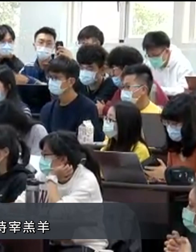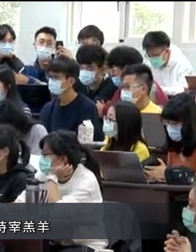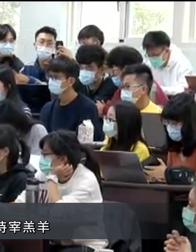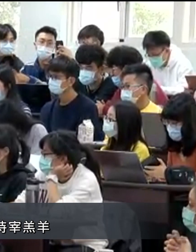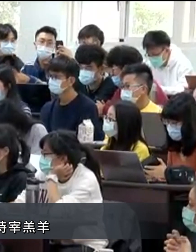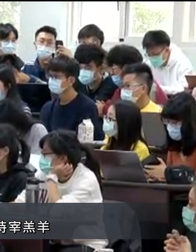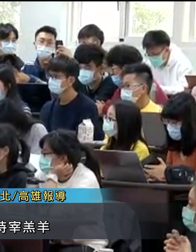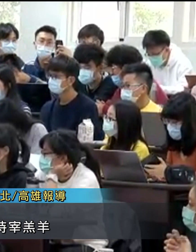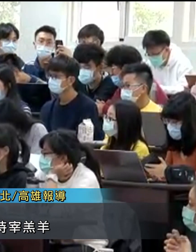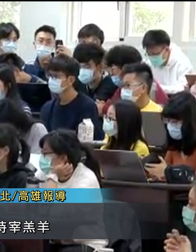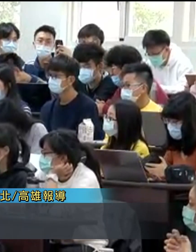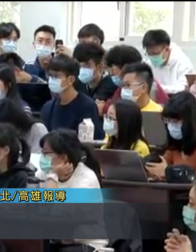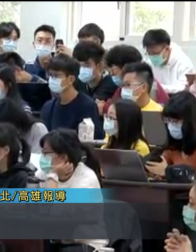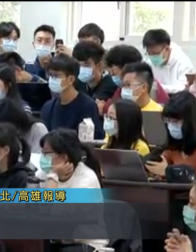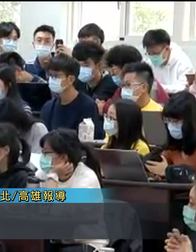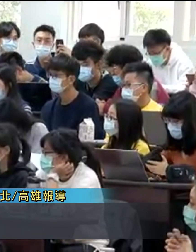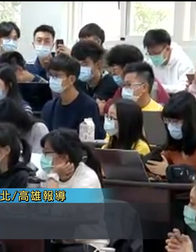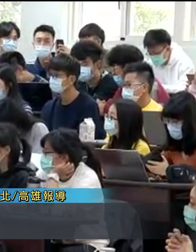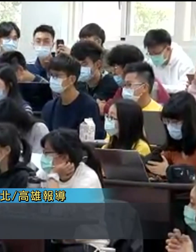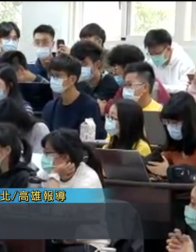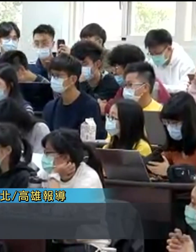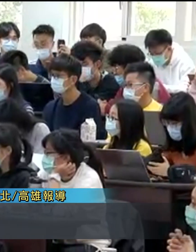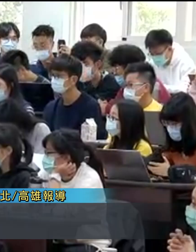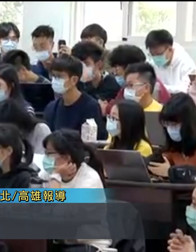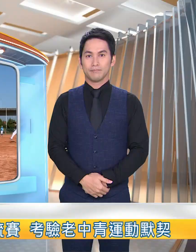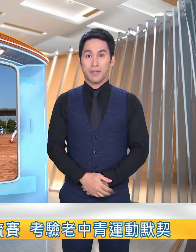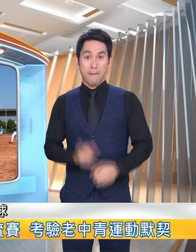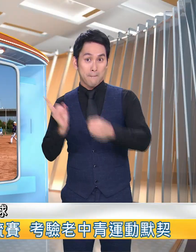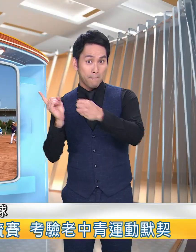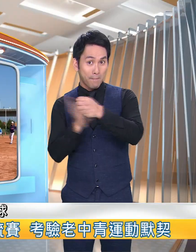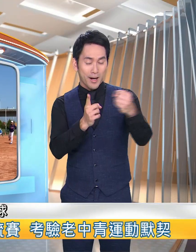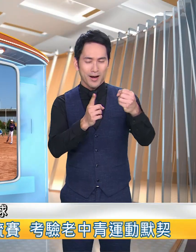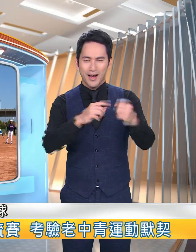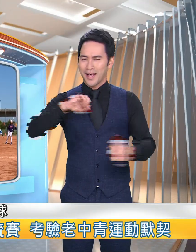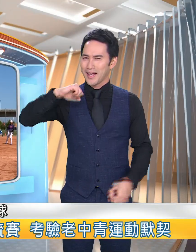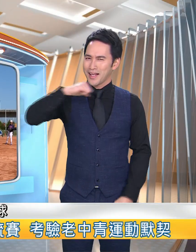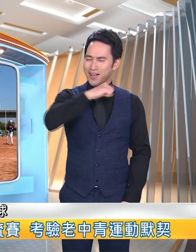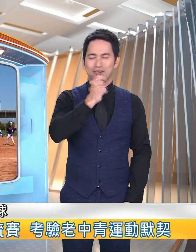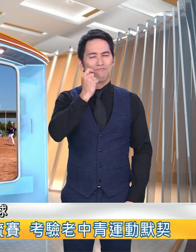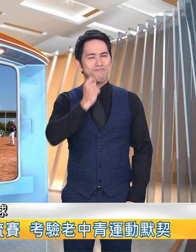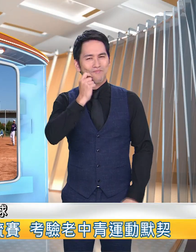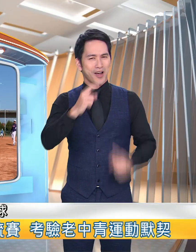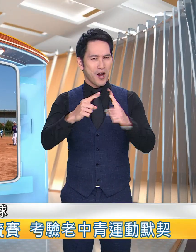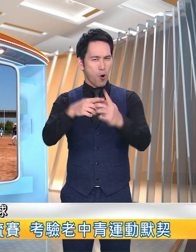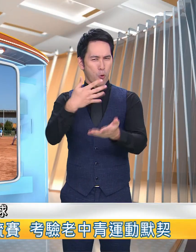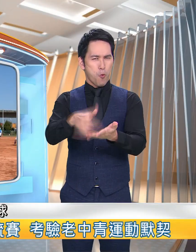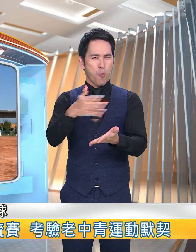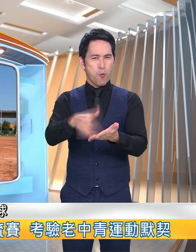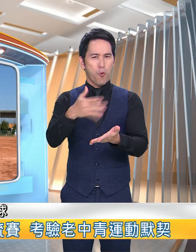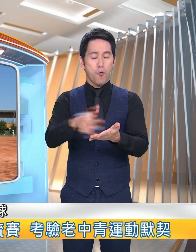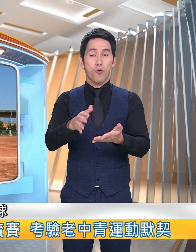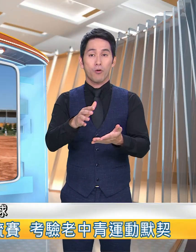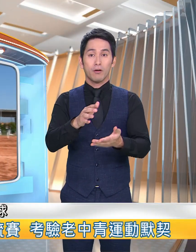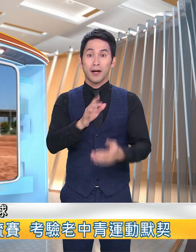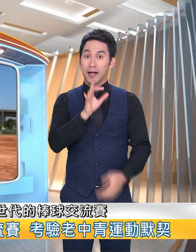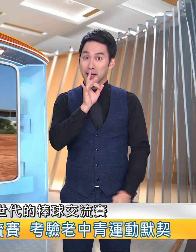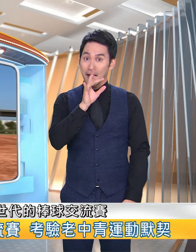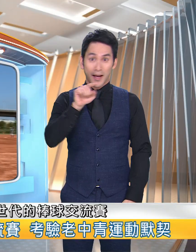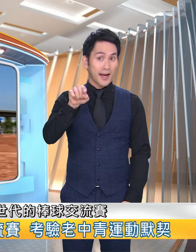待宰羔羊。记者传跑组台北高雄报道。 棒球是台湾的国球，台中有一